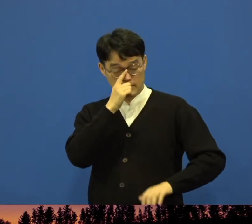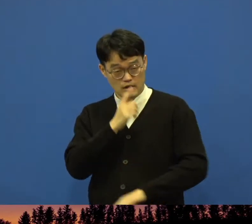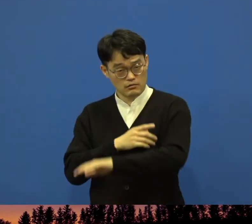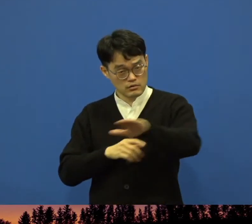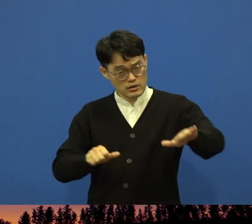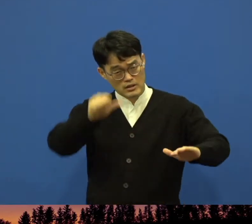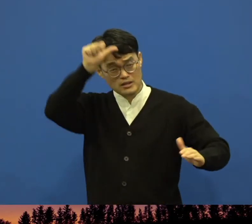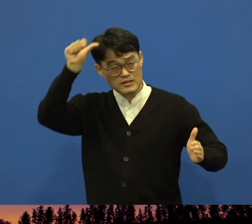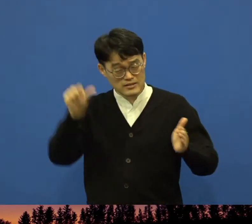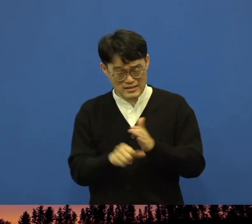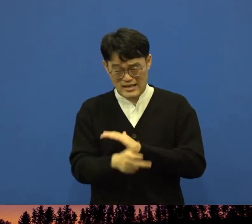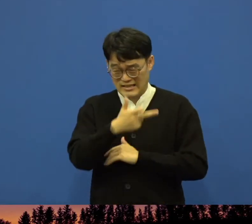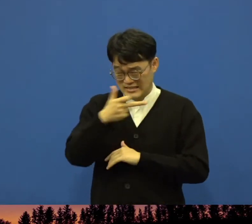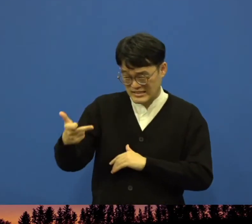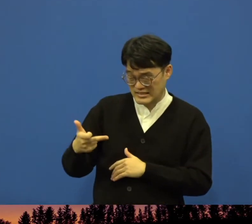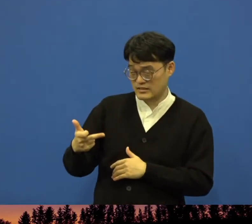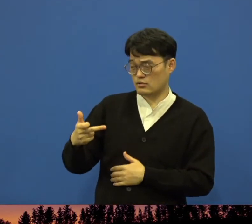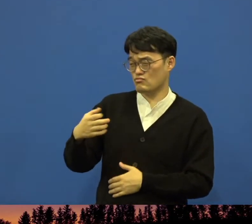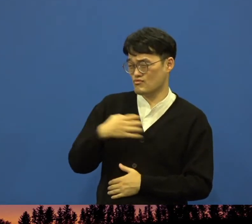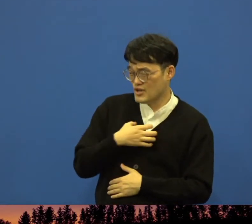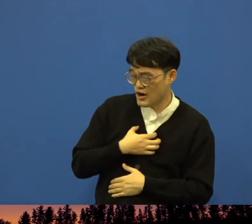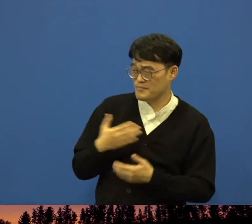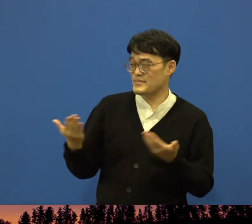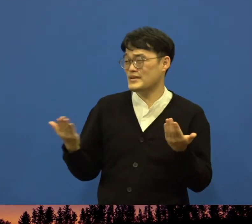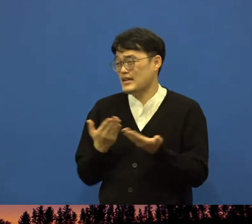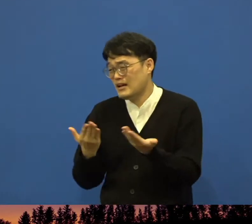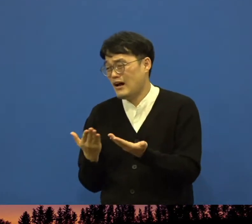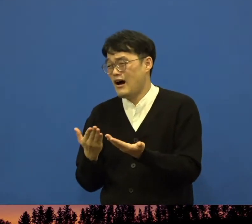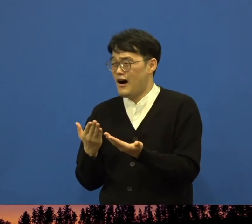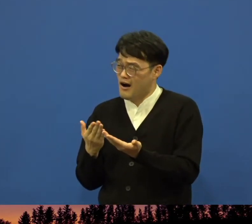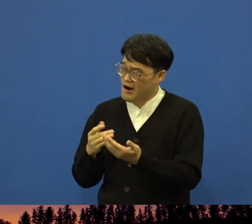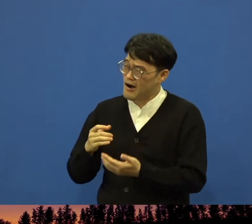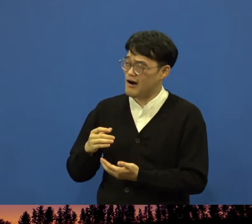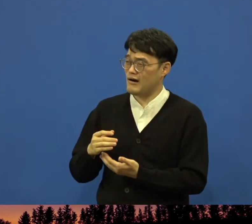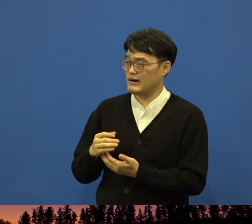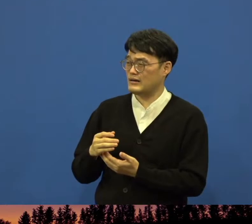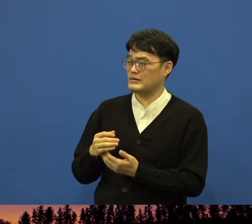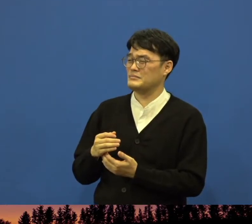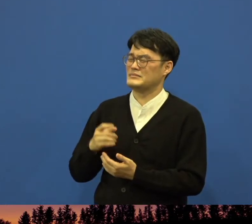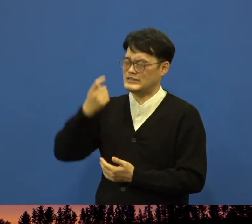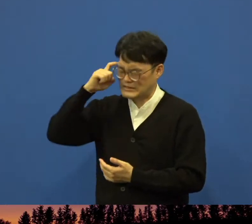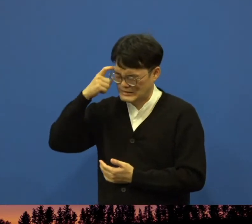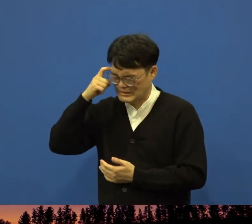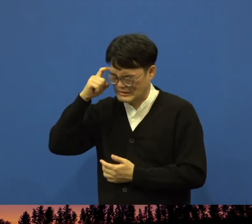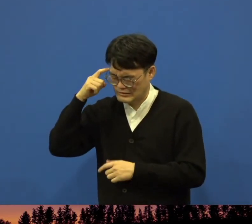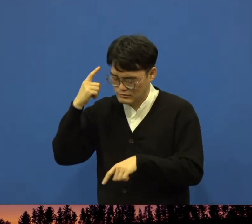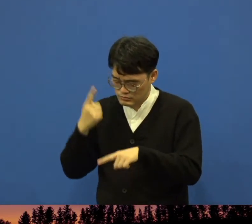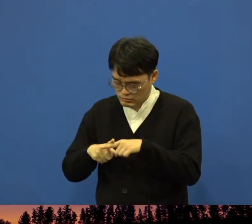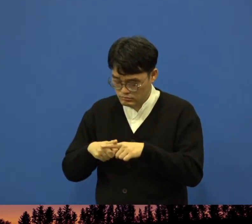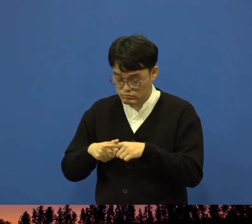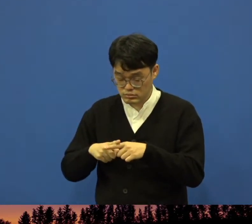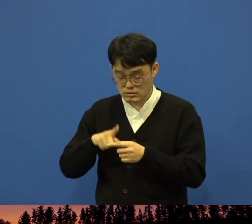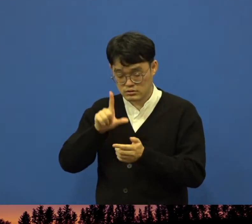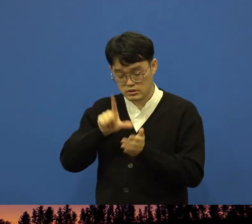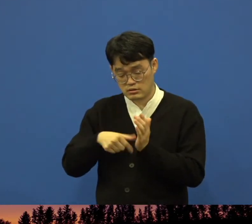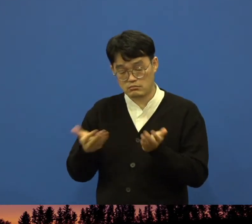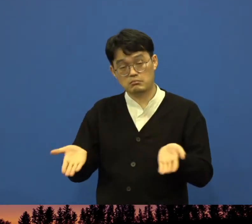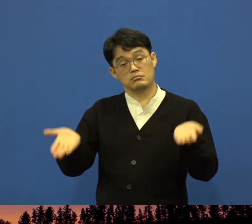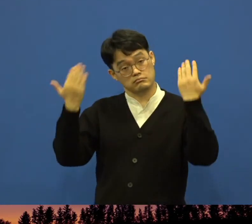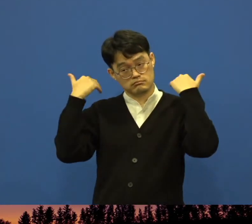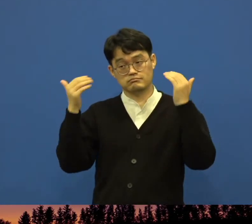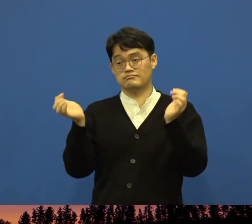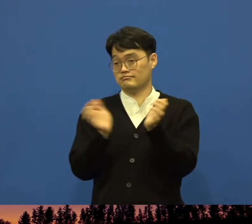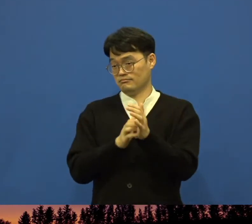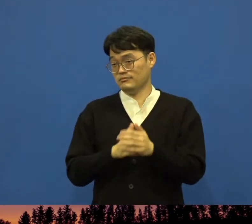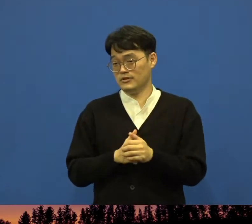큰 일이라고 여겼던 것들도 지나고 나면 아득해요. 아득해요. 어느 순간에 다 지나서 그때는 막